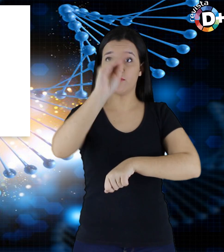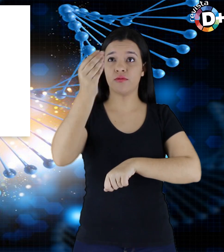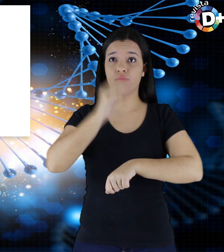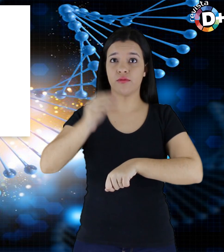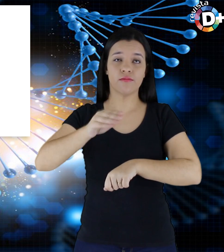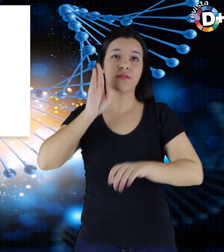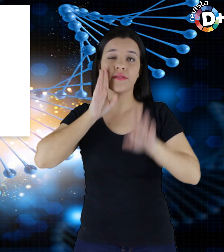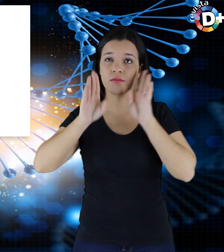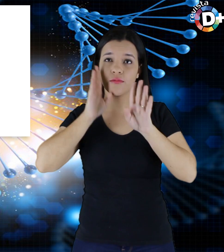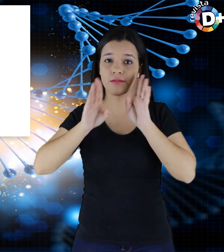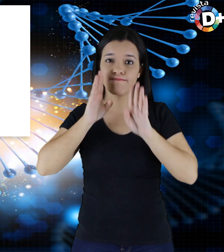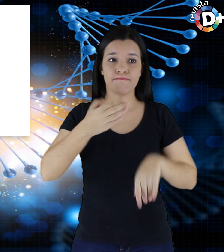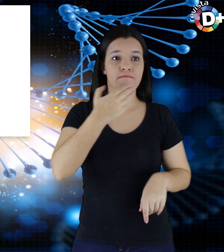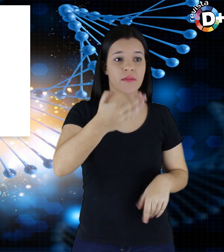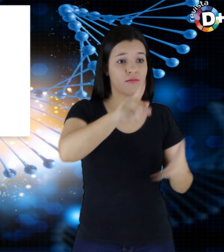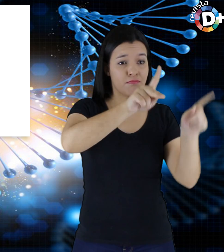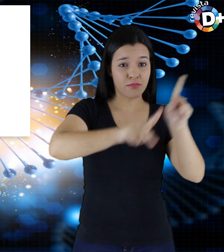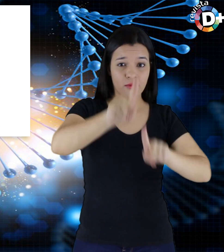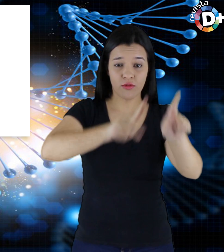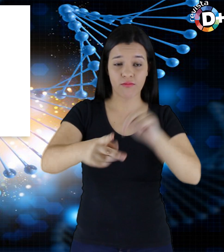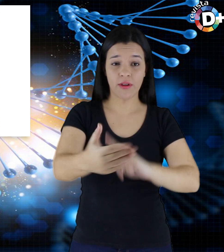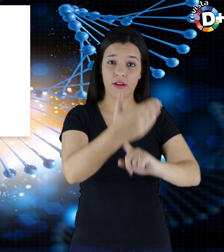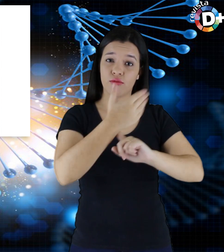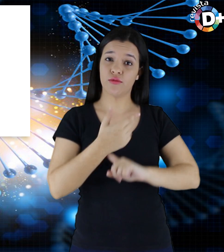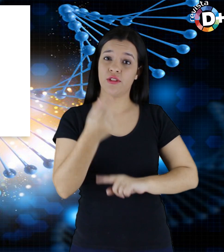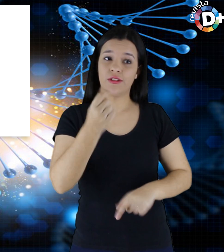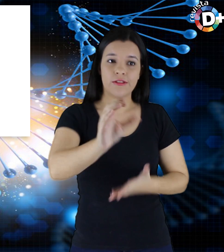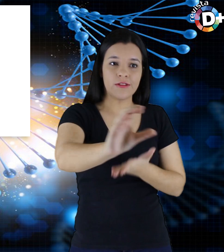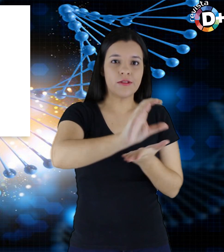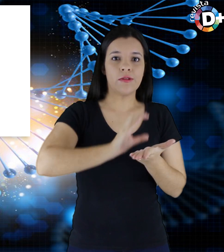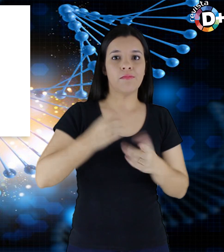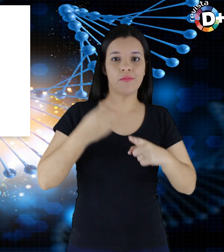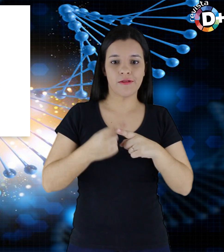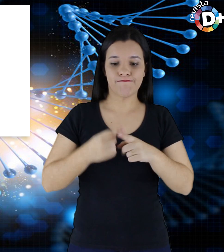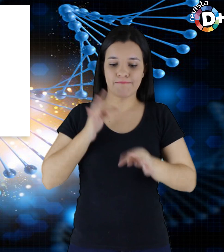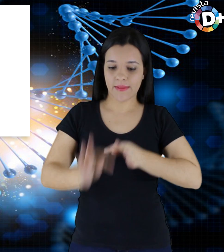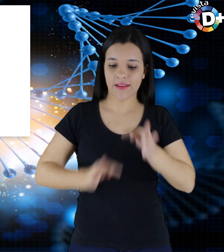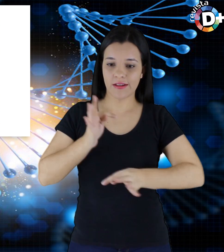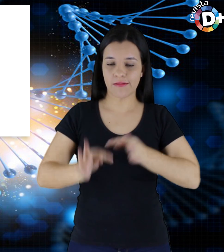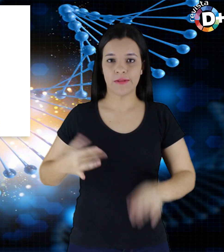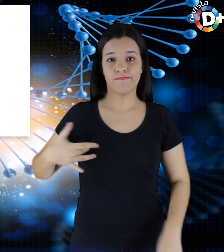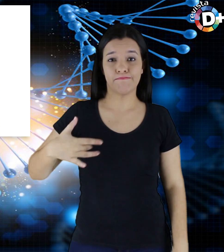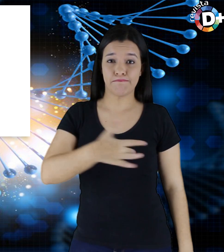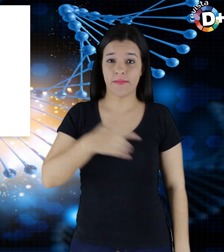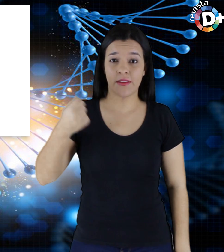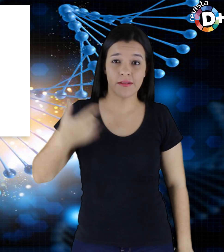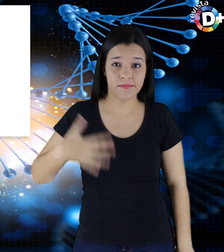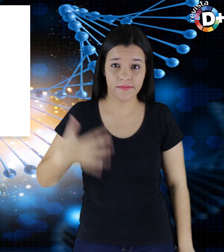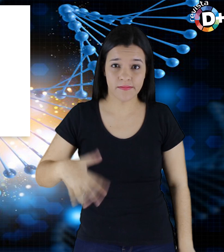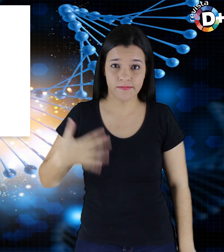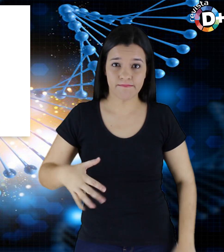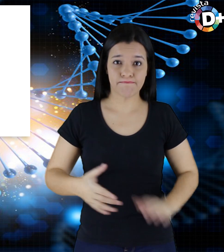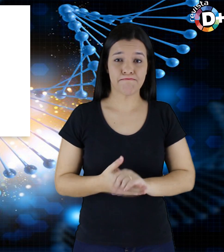redes sociais e mobilizam a população. Dentre esses casos, os que têm se